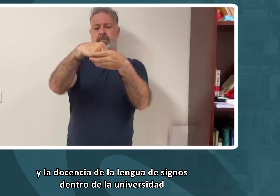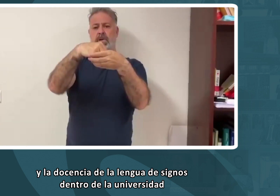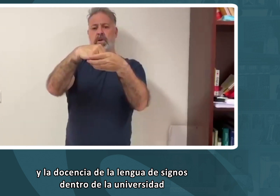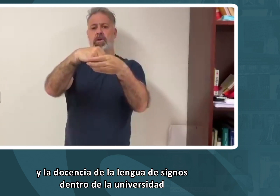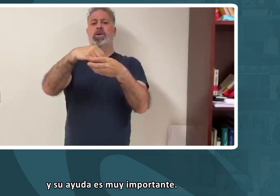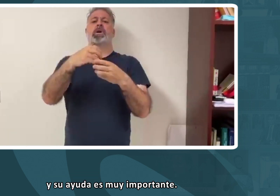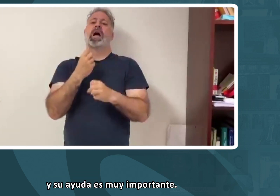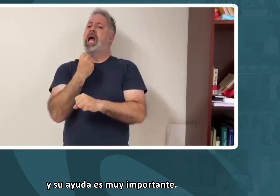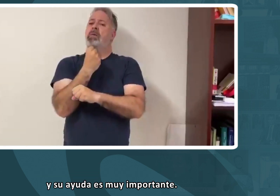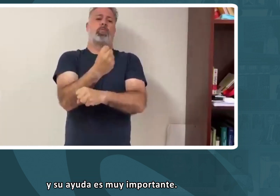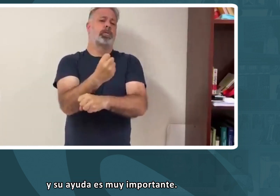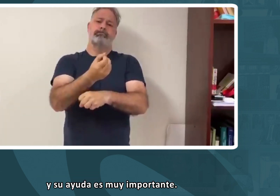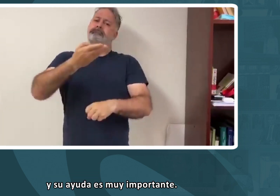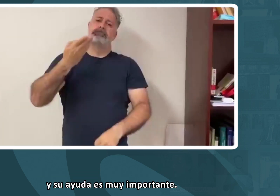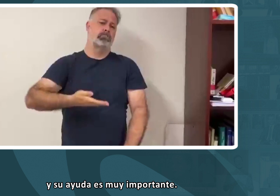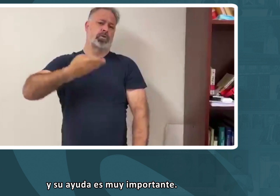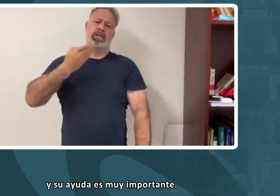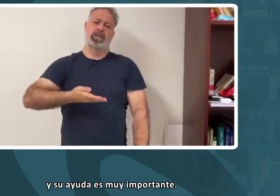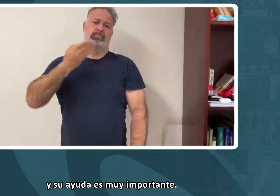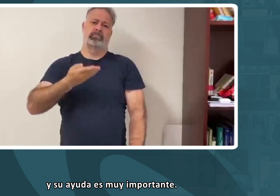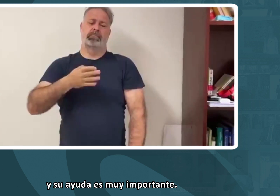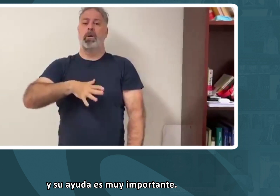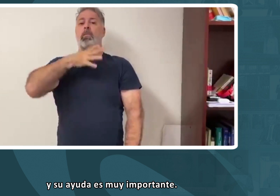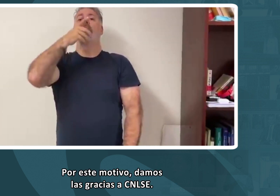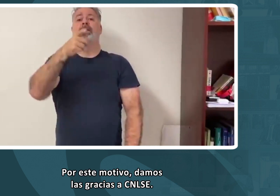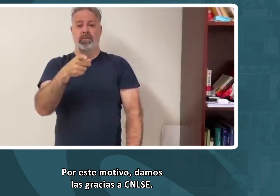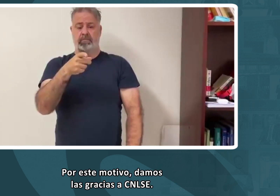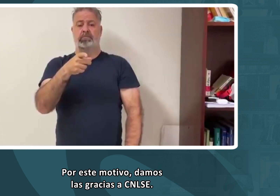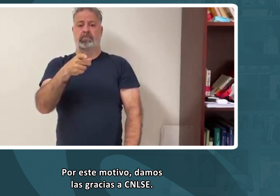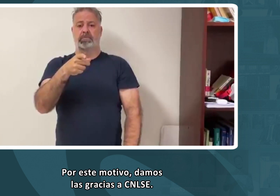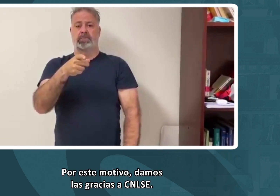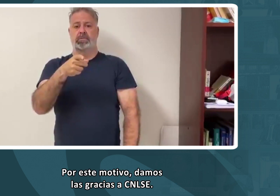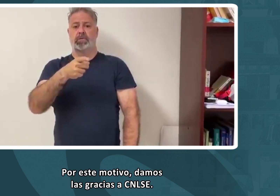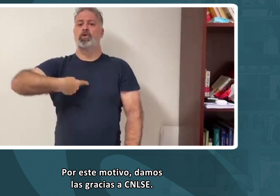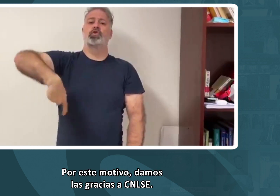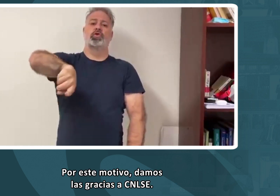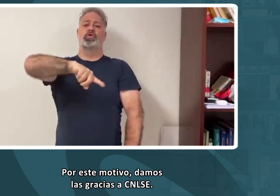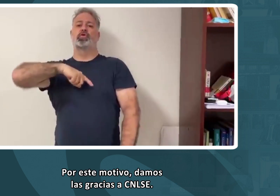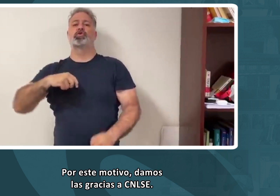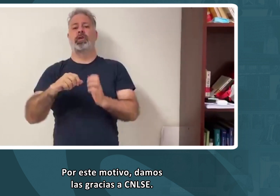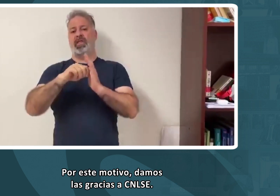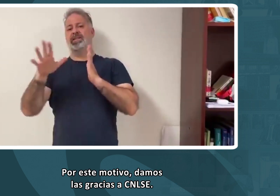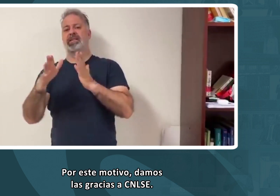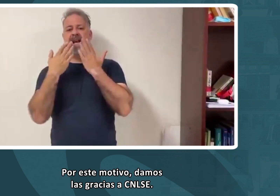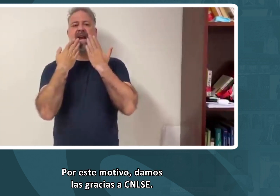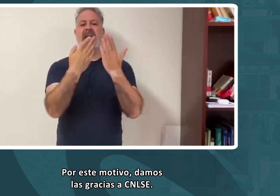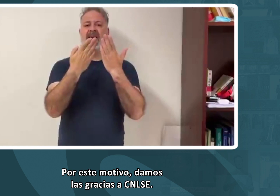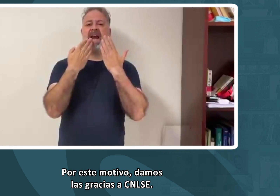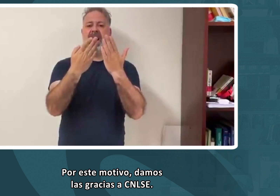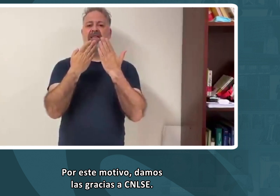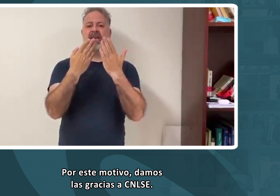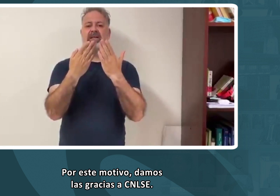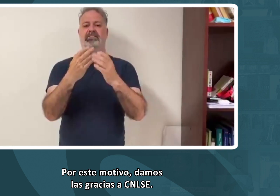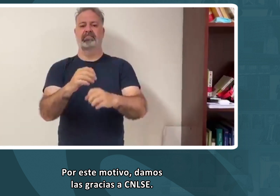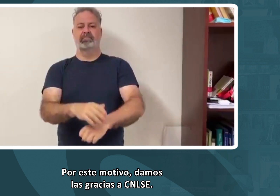universidad y su ayuda es muy importante. Por ese motivo, damos las gracias a CNELSE.